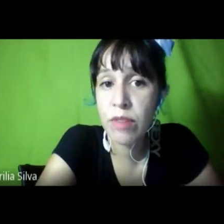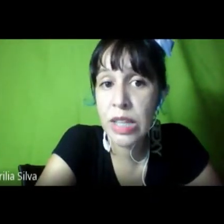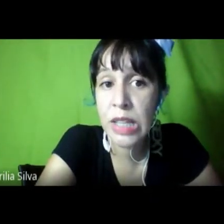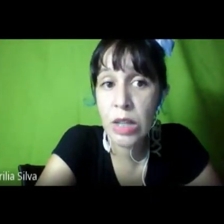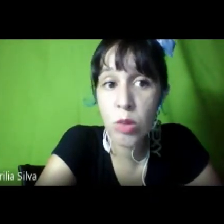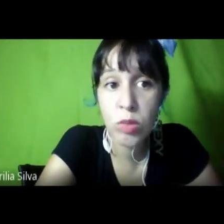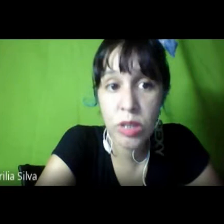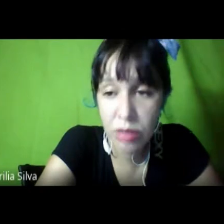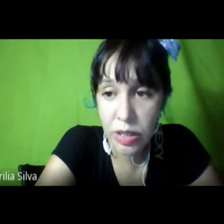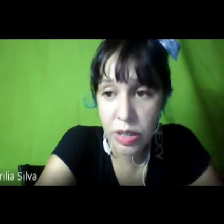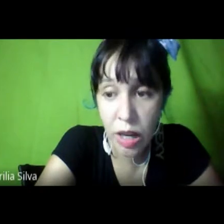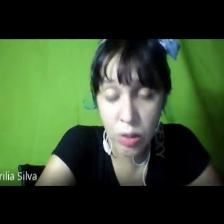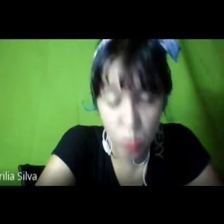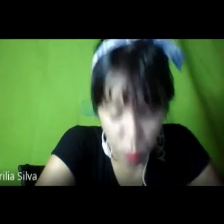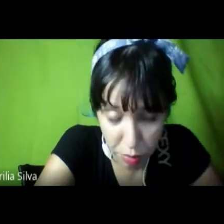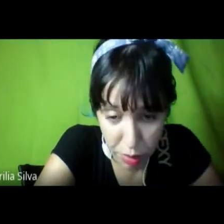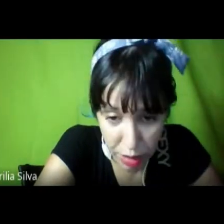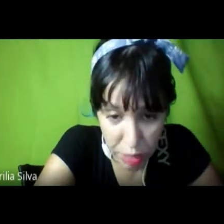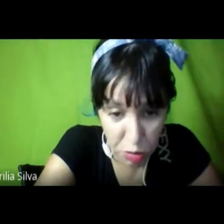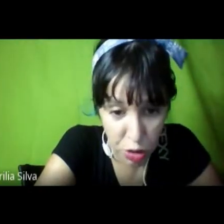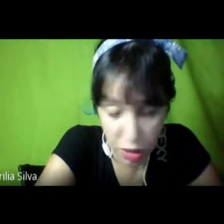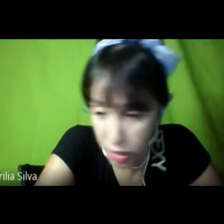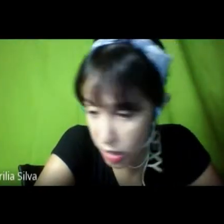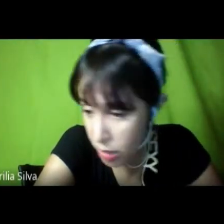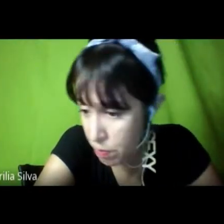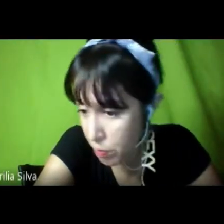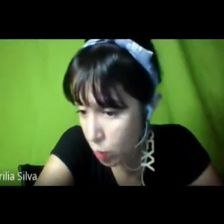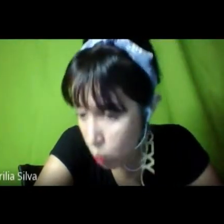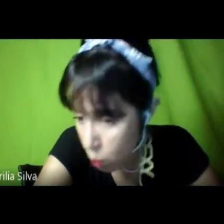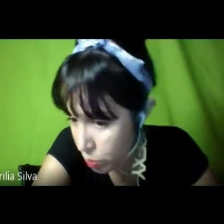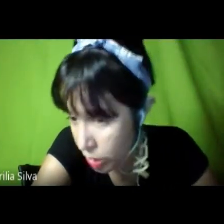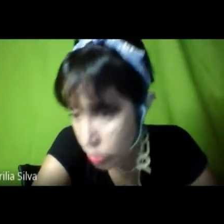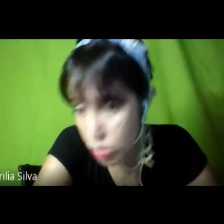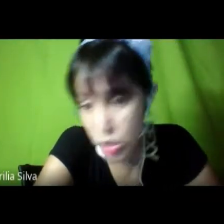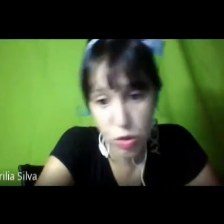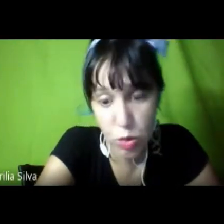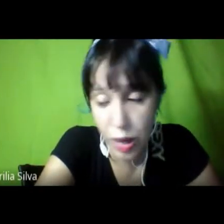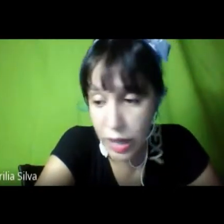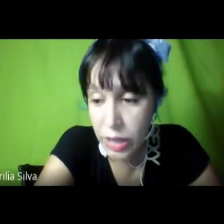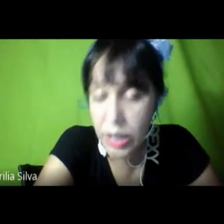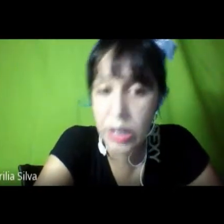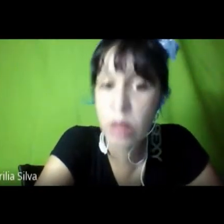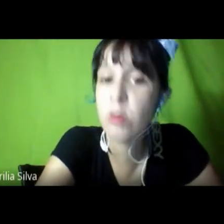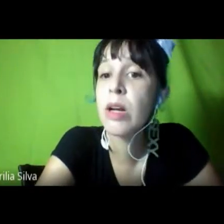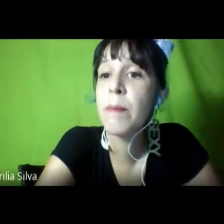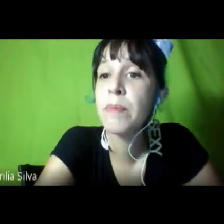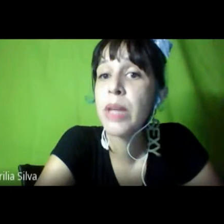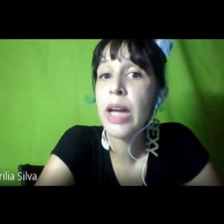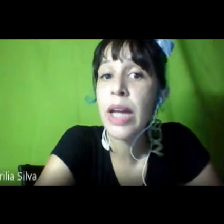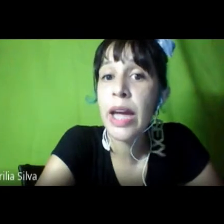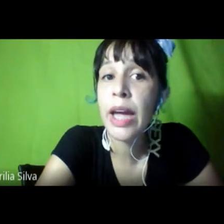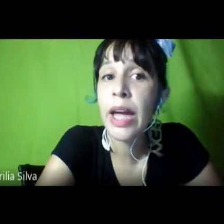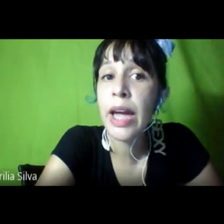na fase adulta da vida, adulta mesmo, de 30 e tantos anos, 40 anos,